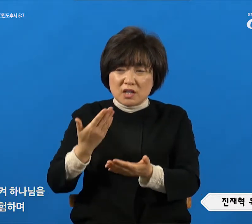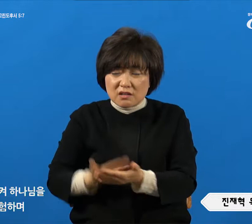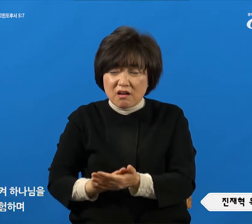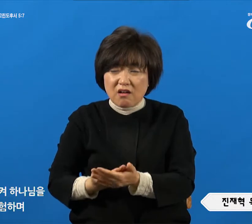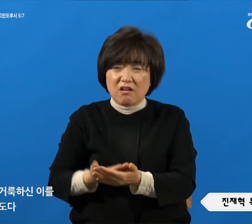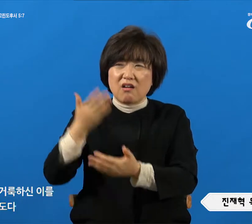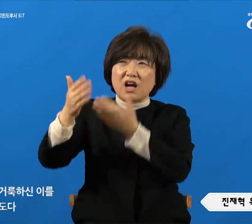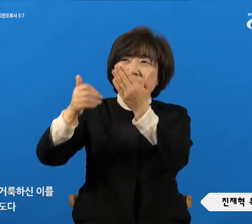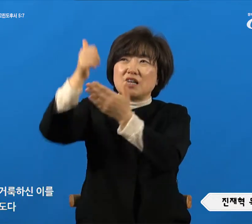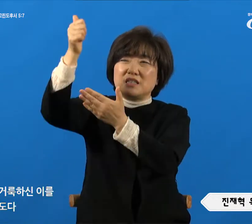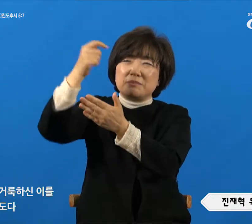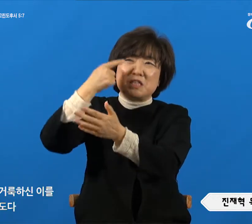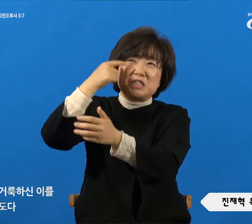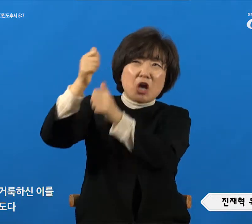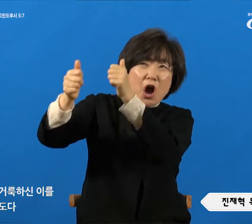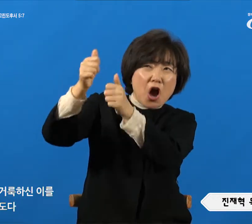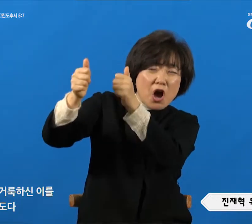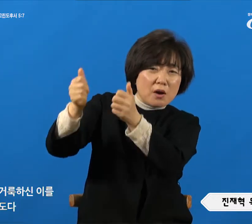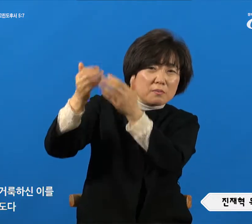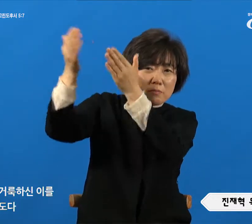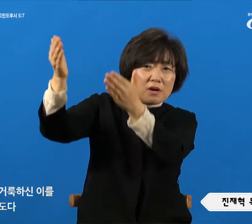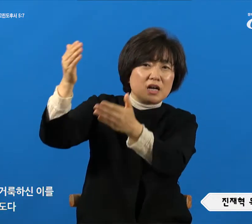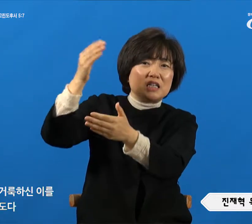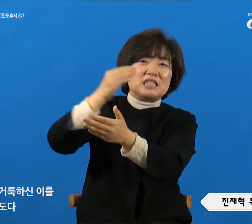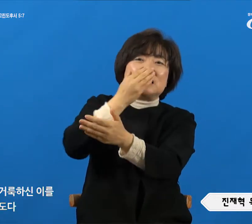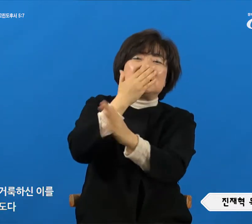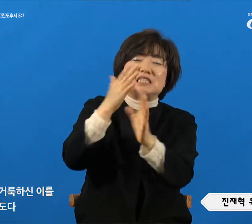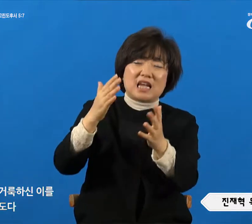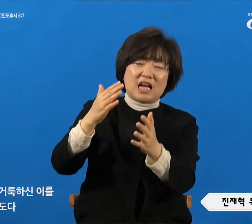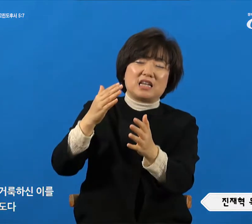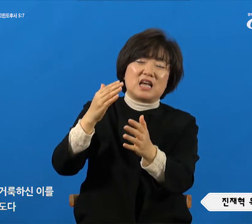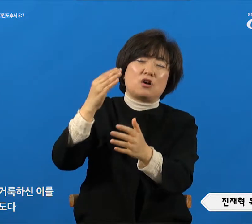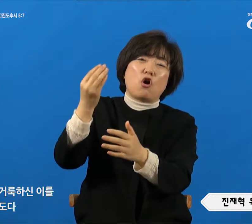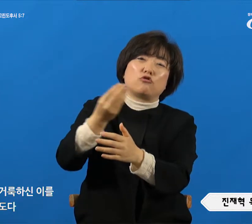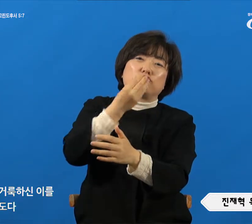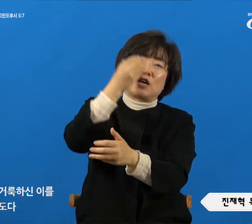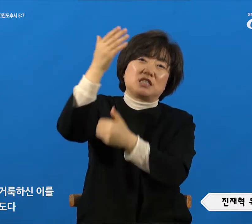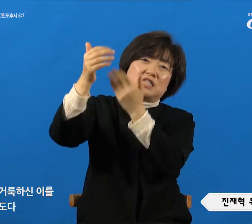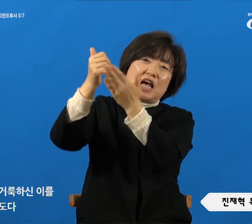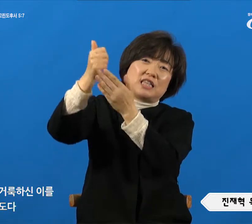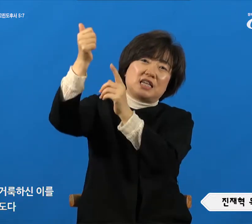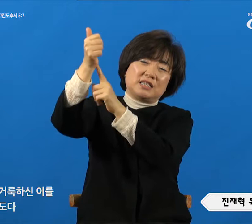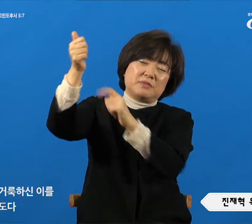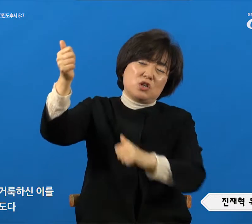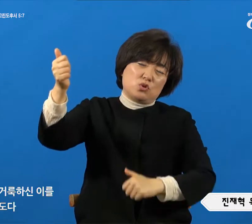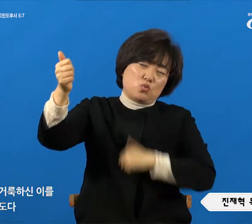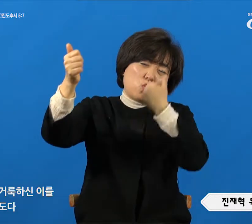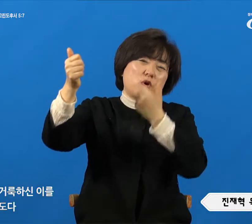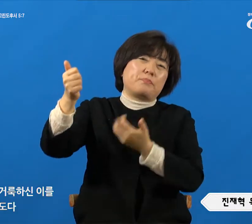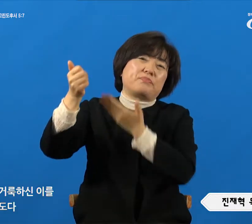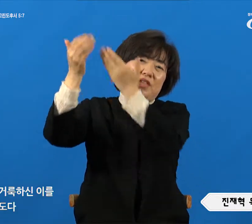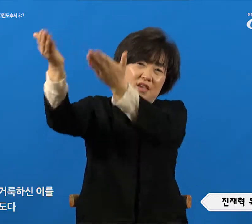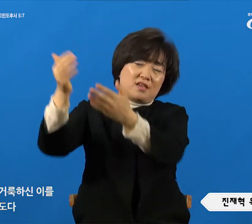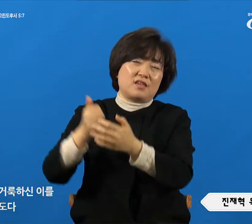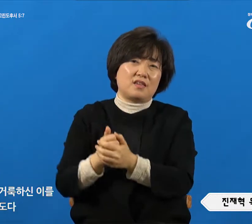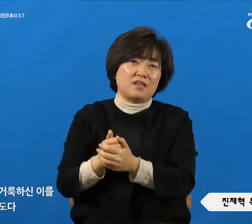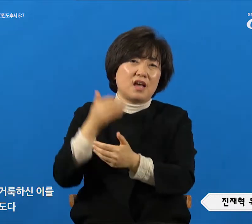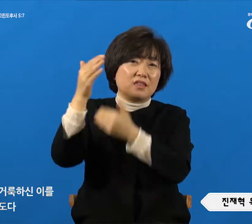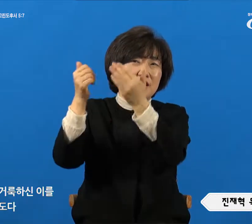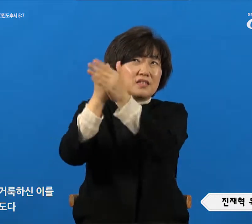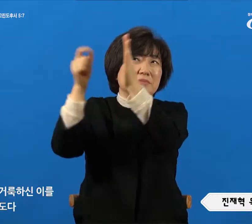거듭거듭 시험하며 이스라엘의 거룩하신 이를 노엽게 하였도다. 하나님을